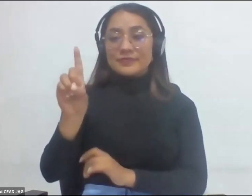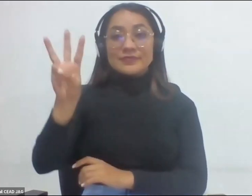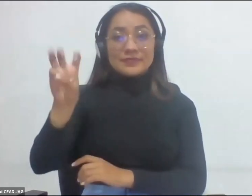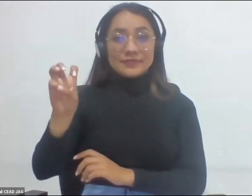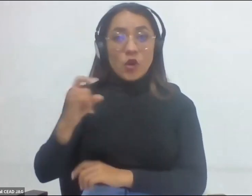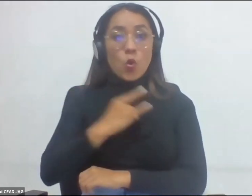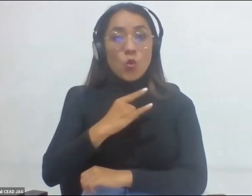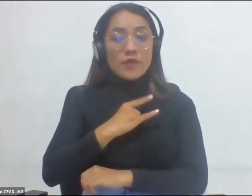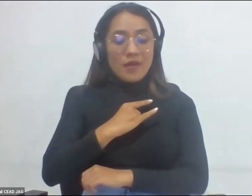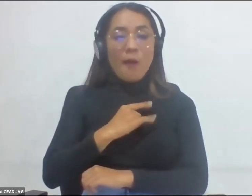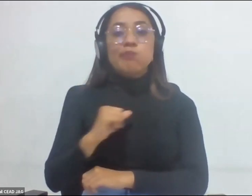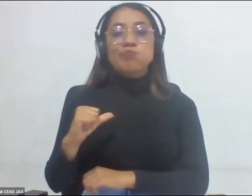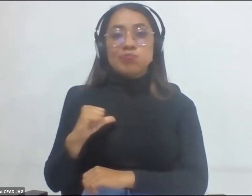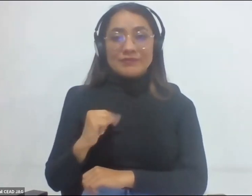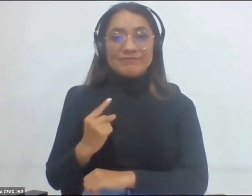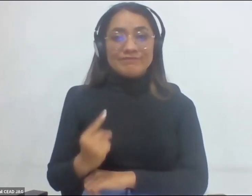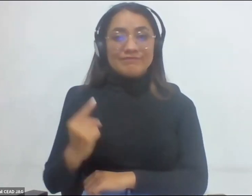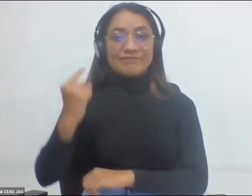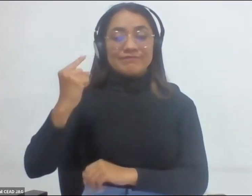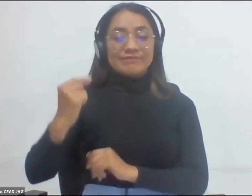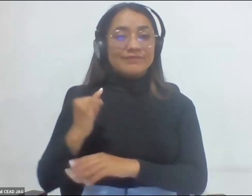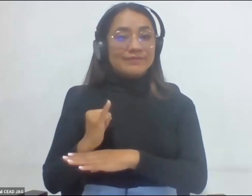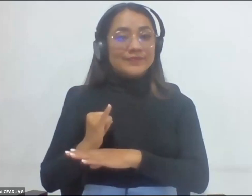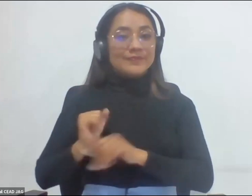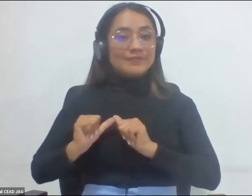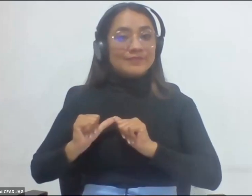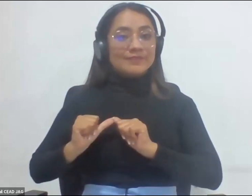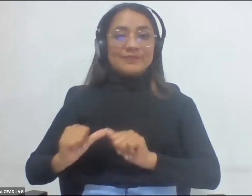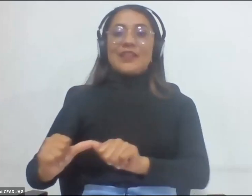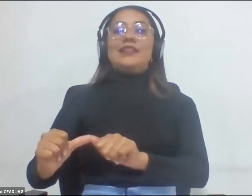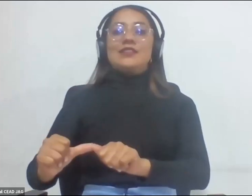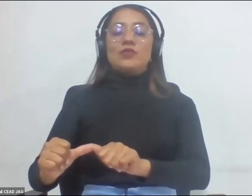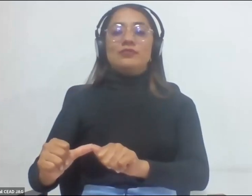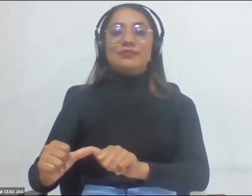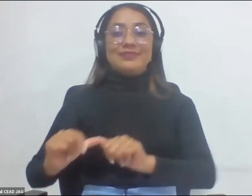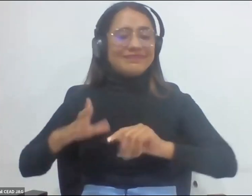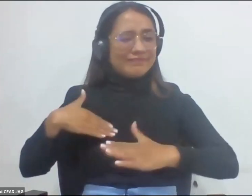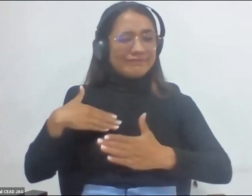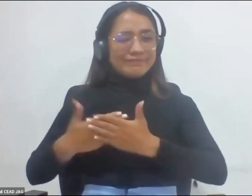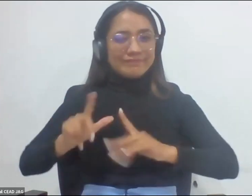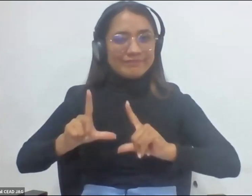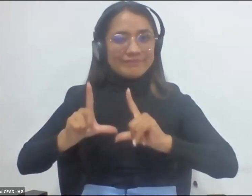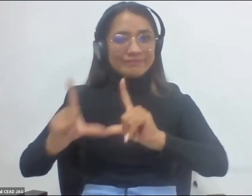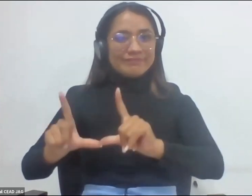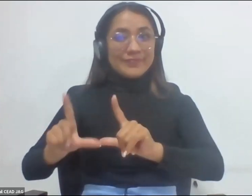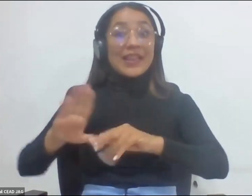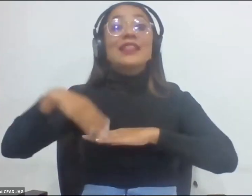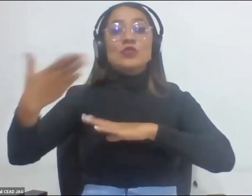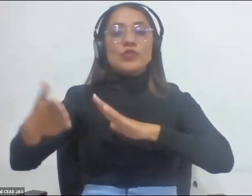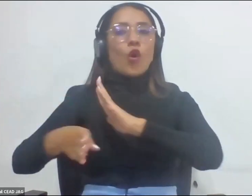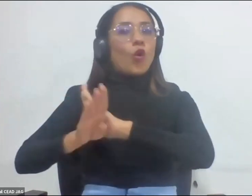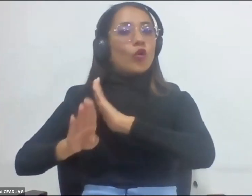política institucional de retención y permanencia que es la política que le permite la universidad